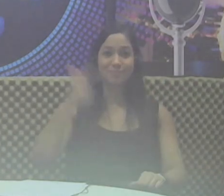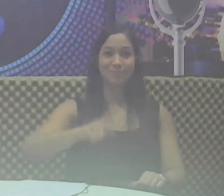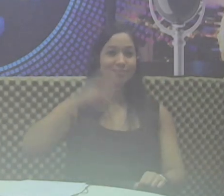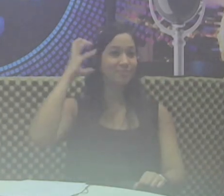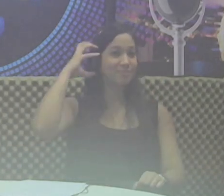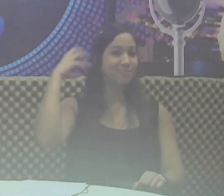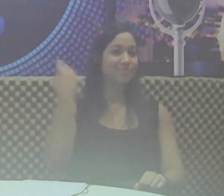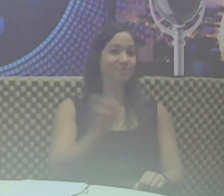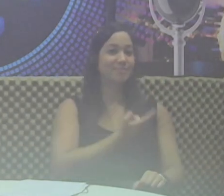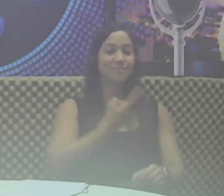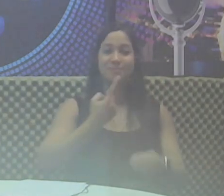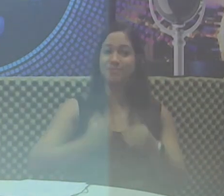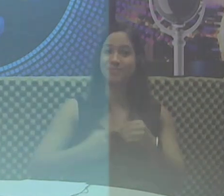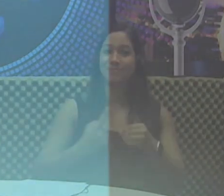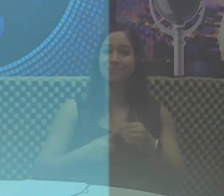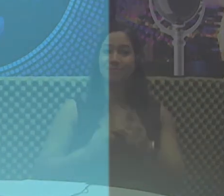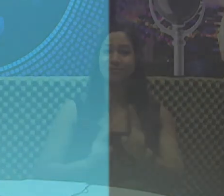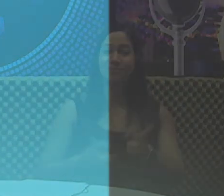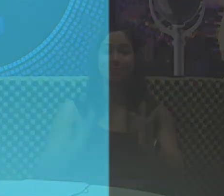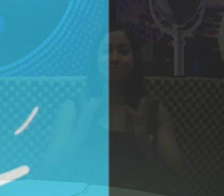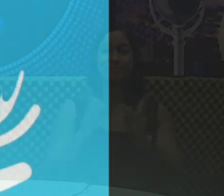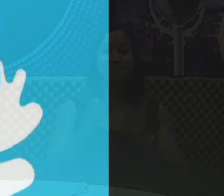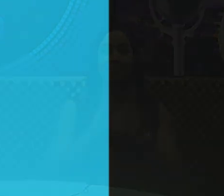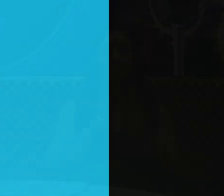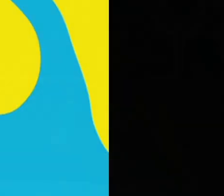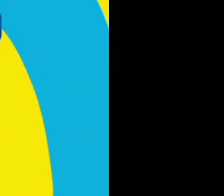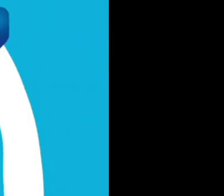uma edição do programa da Rádio Nossa Cidade.